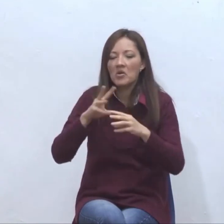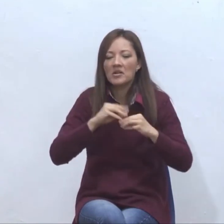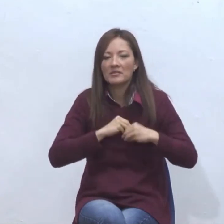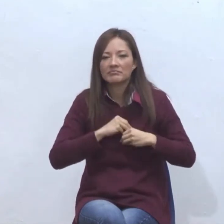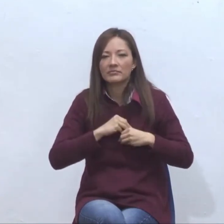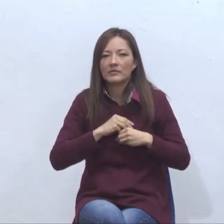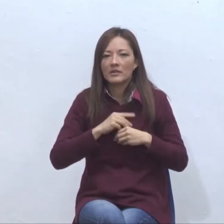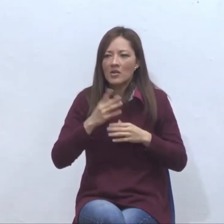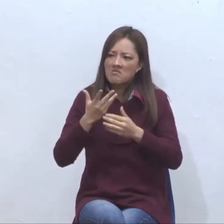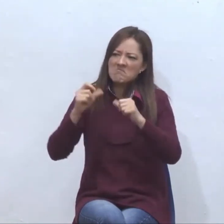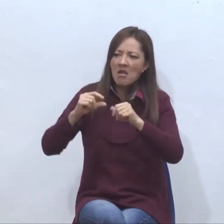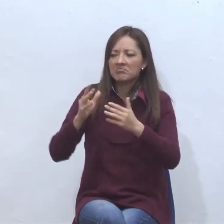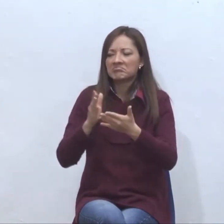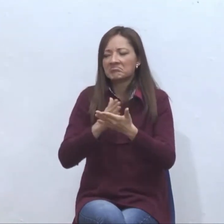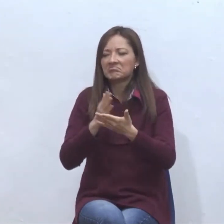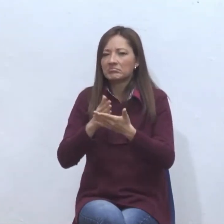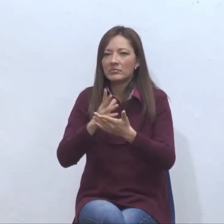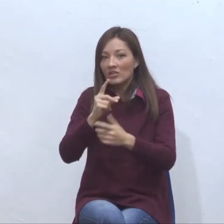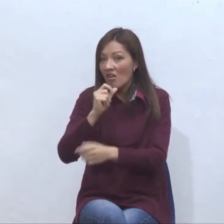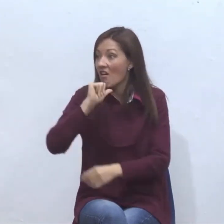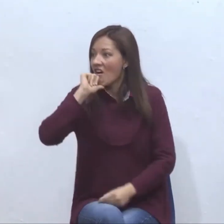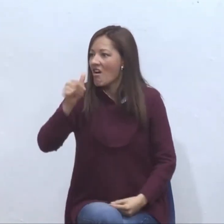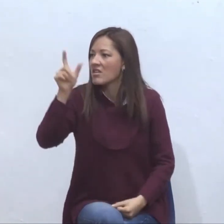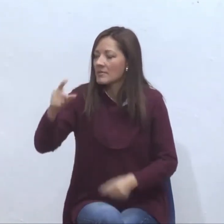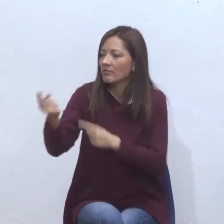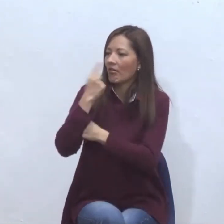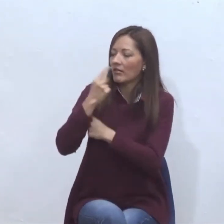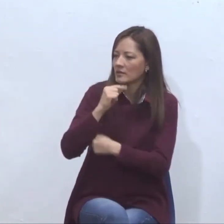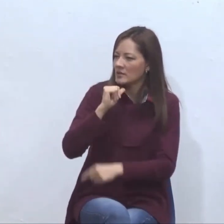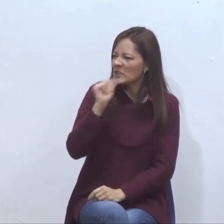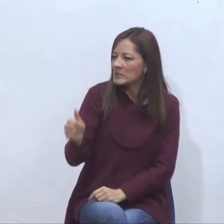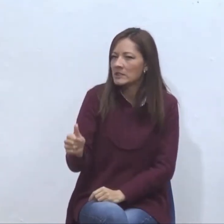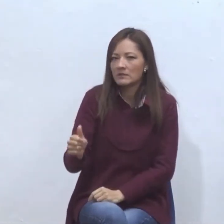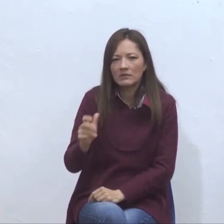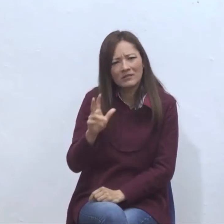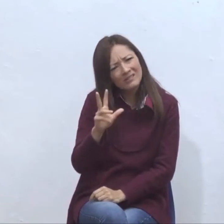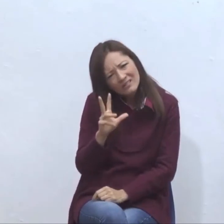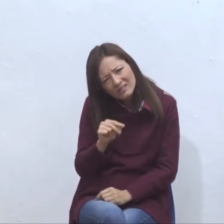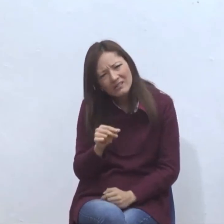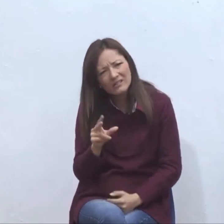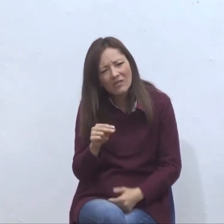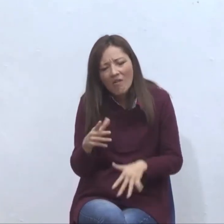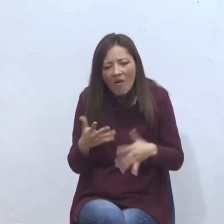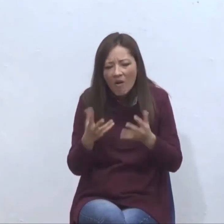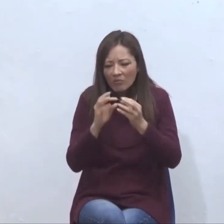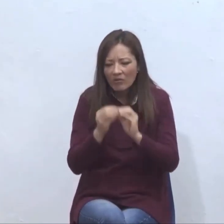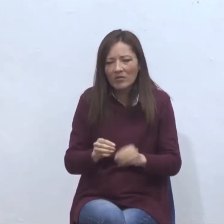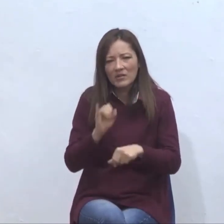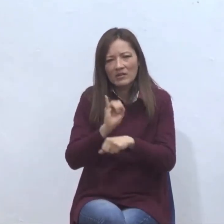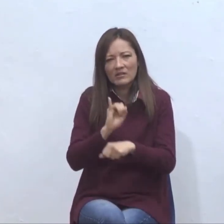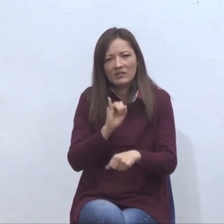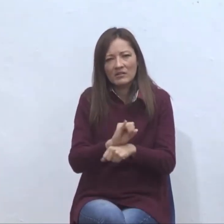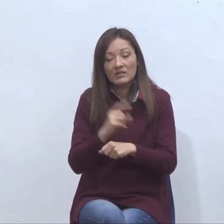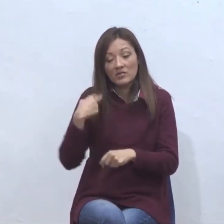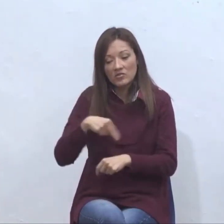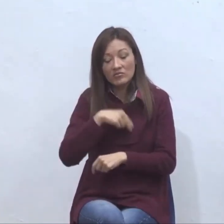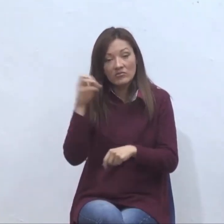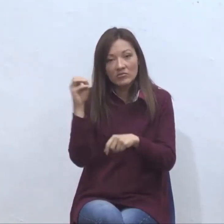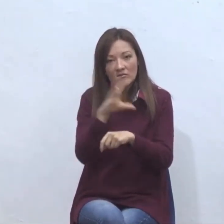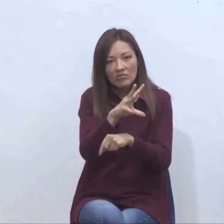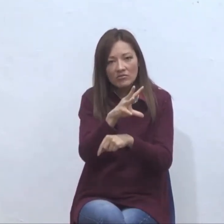mano. Tampoco odie al que le llama la atención, por favor. ¿Cómo seremos iglesia? ¿Debemos ser luz?